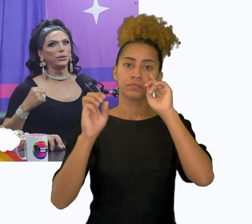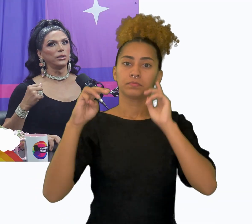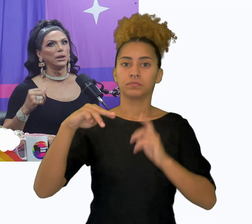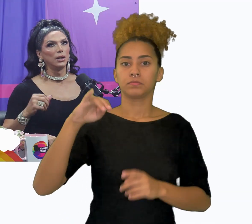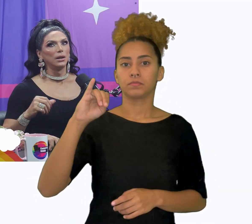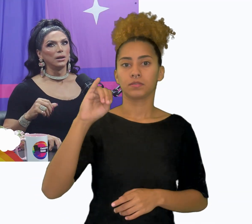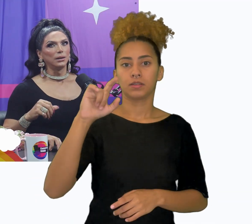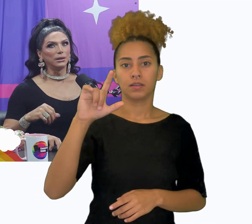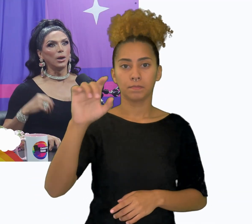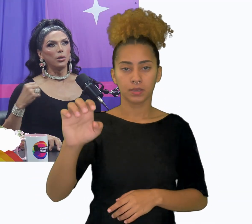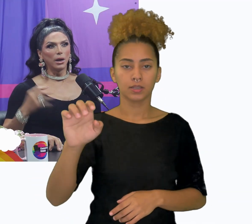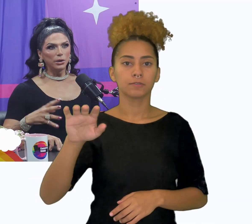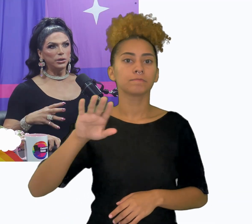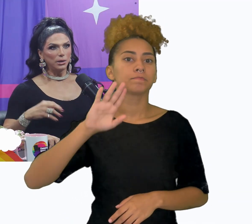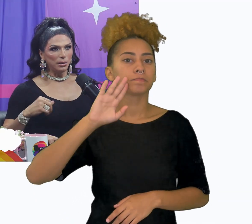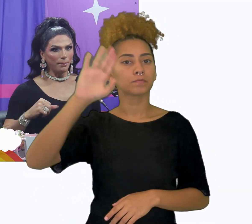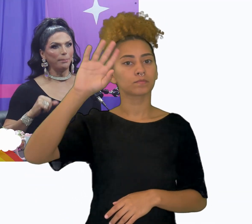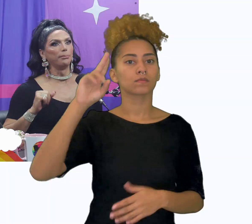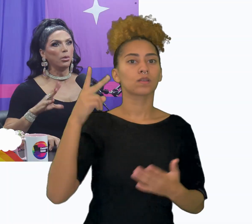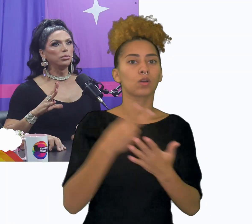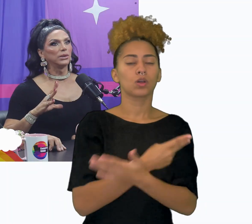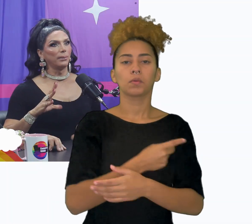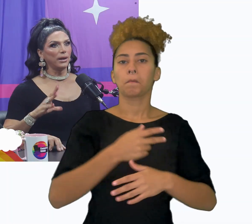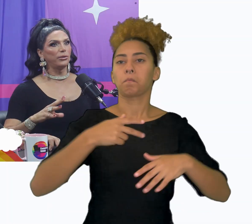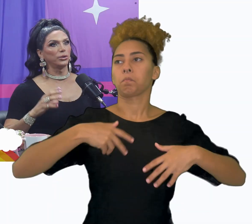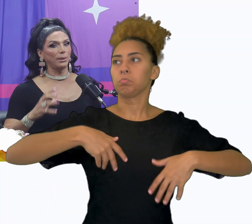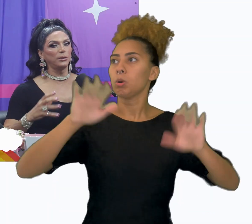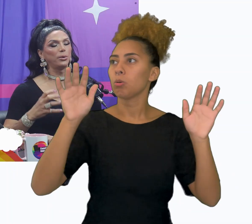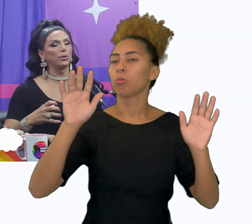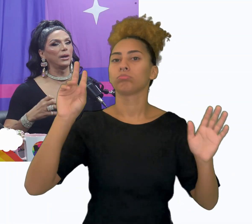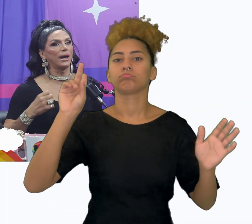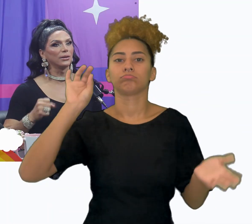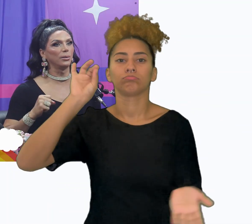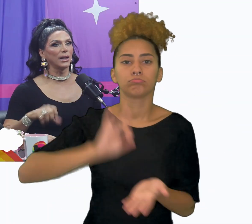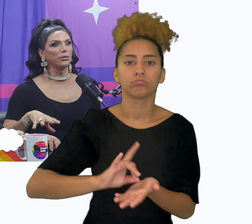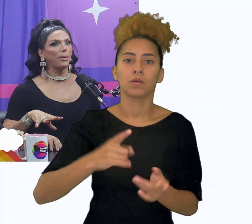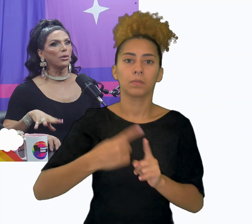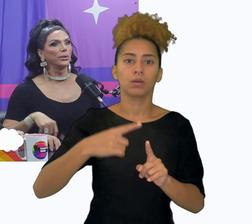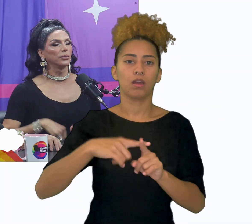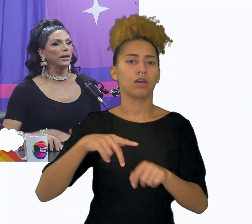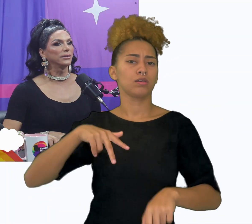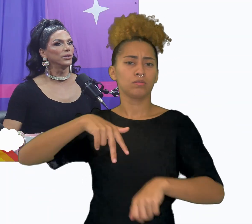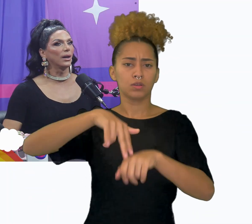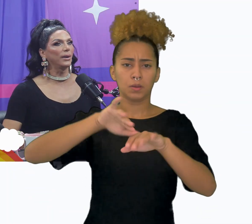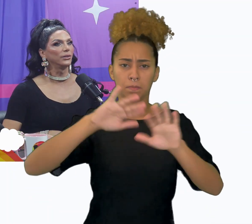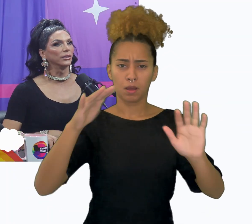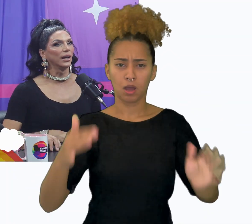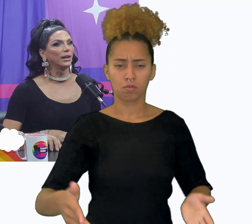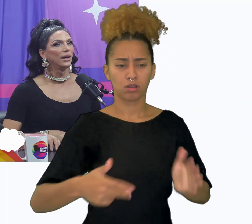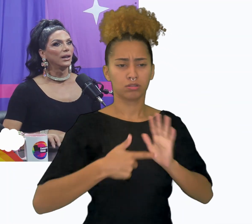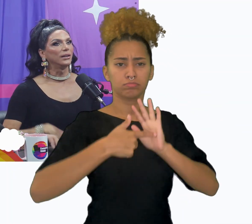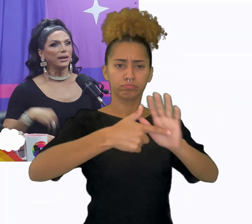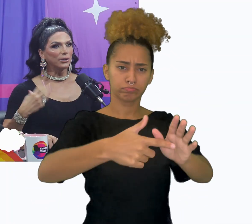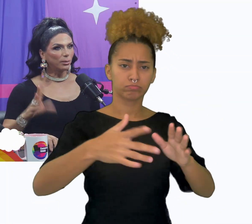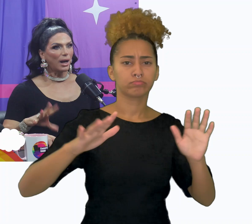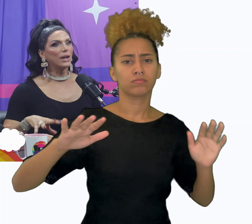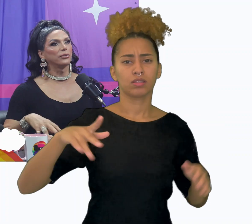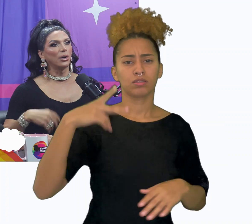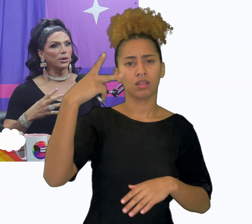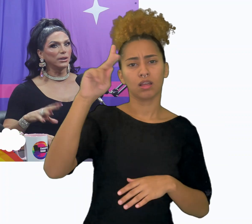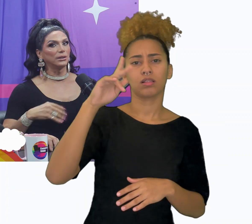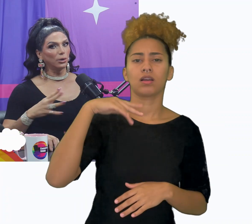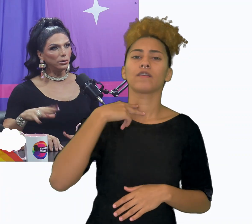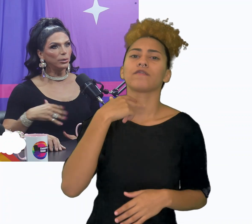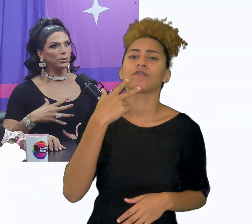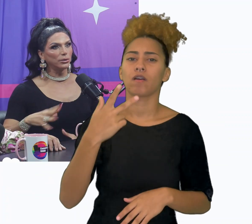que realmente deu grande boom também foi justamente porque ela dominava o palco muito bem, cenicamente, né? E aí a dublagem